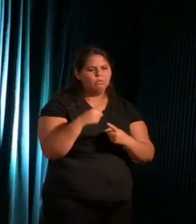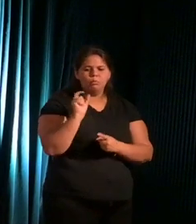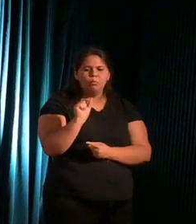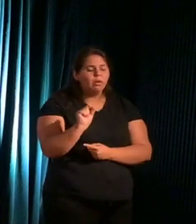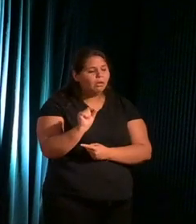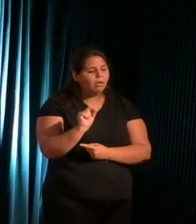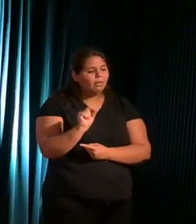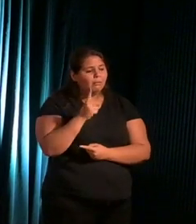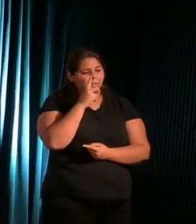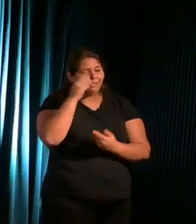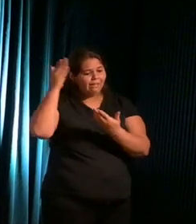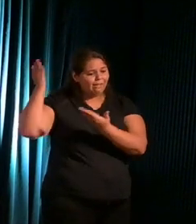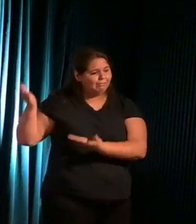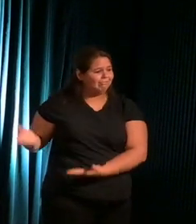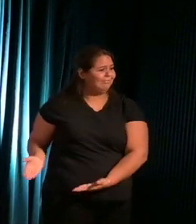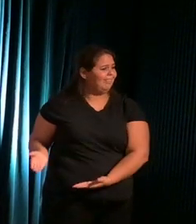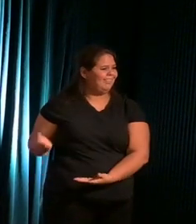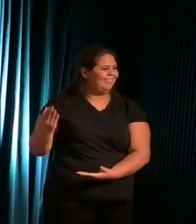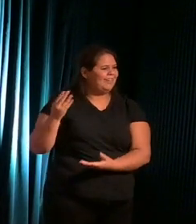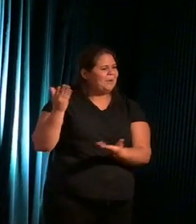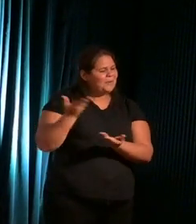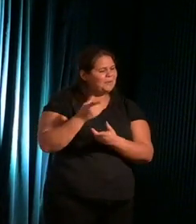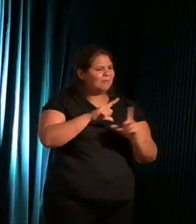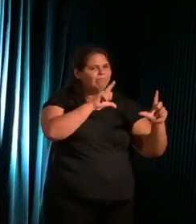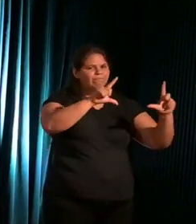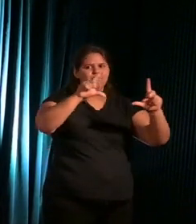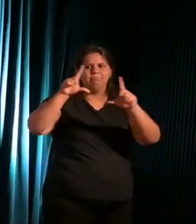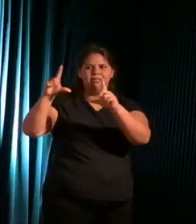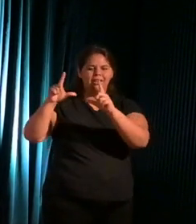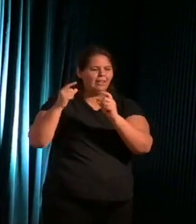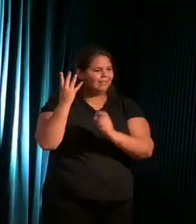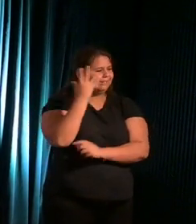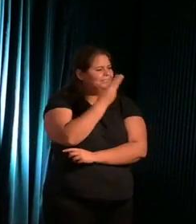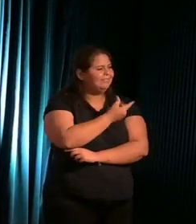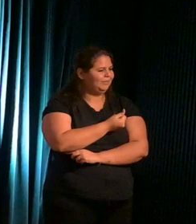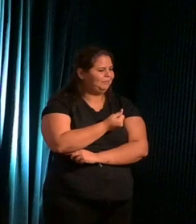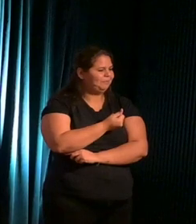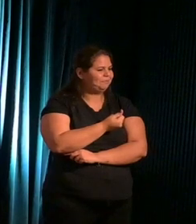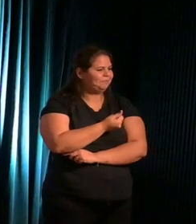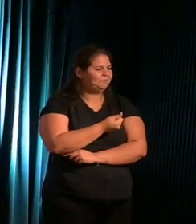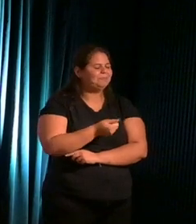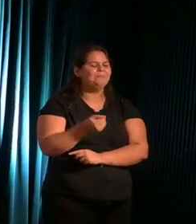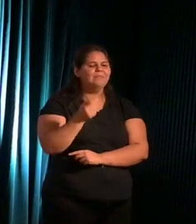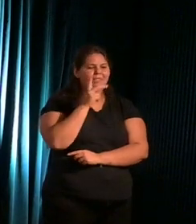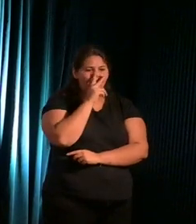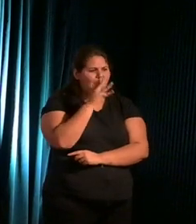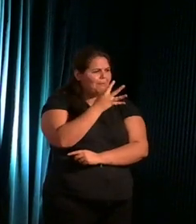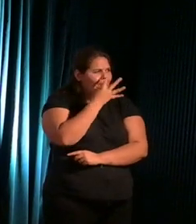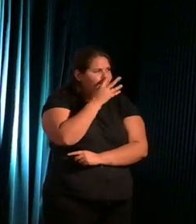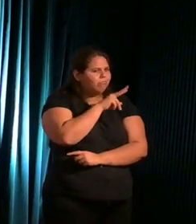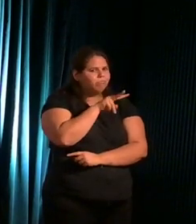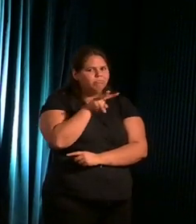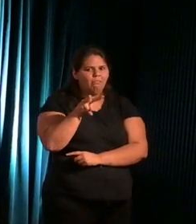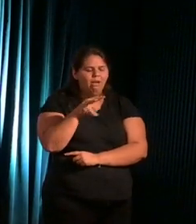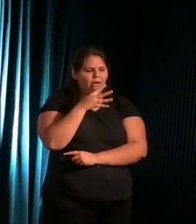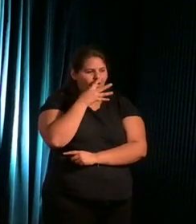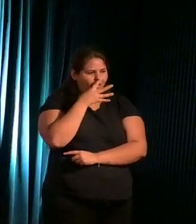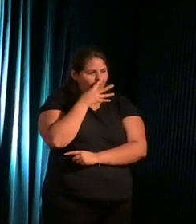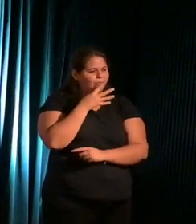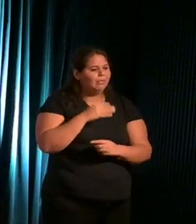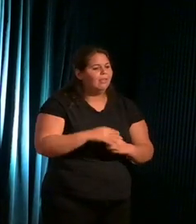entregar essa belíssima exposição que nós estamos abrindo nesse momento, né? E ficou realmente maravilhosa.